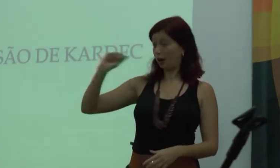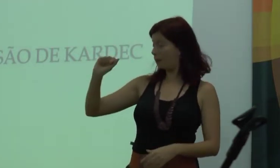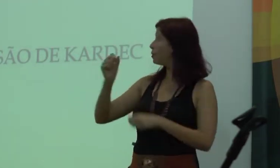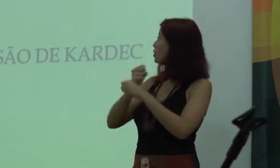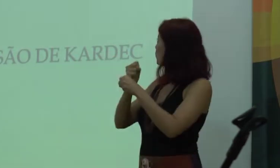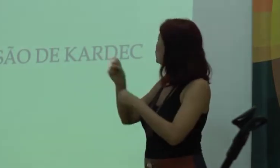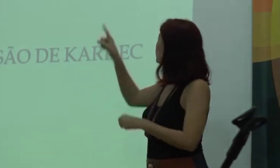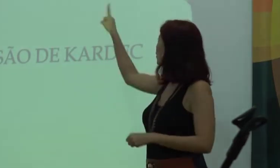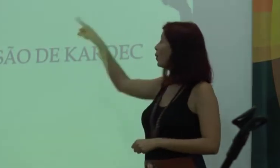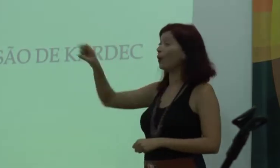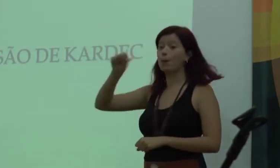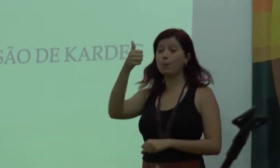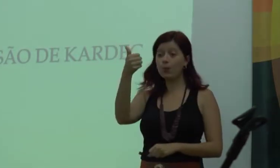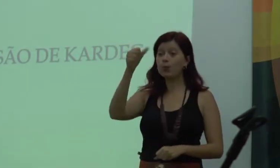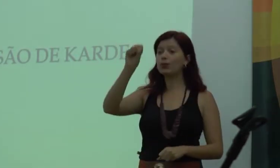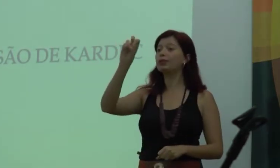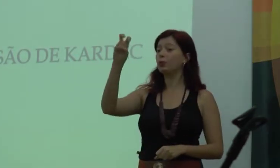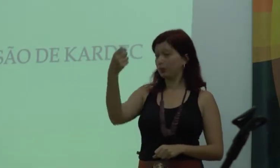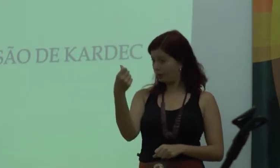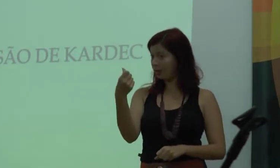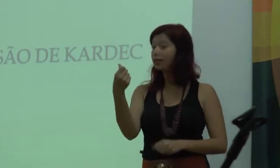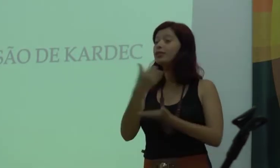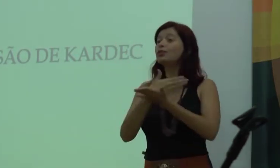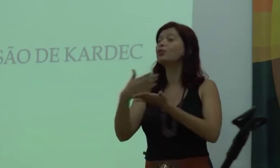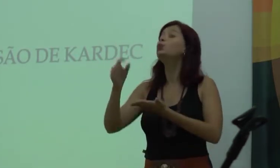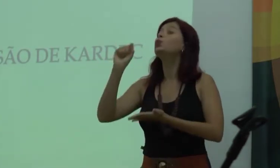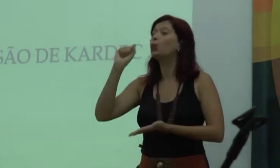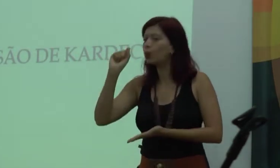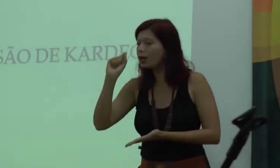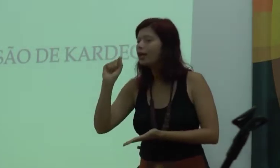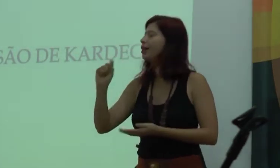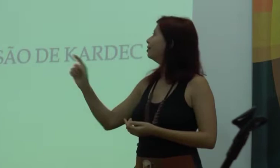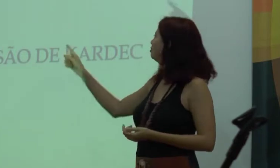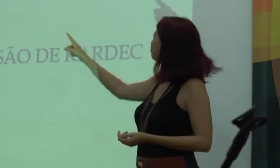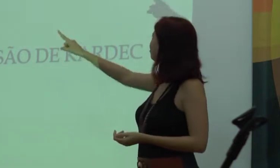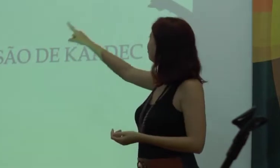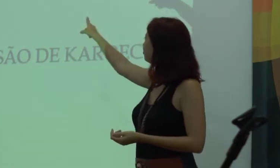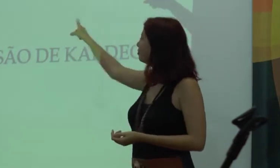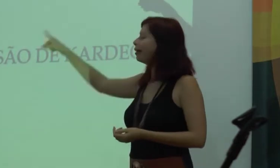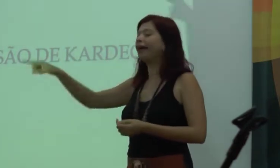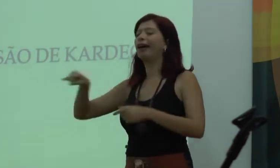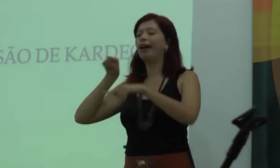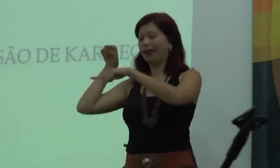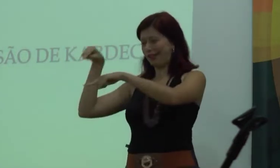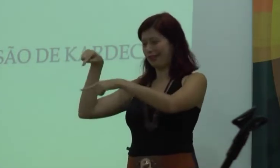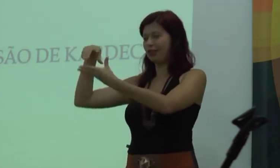o tempo foi passando, no dia 30 de abril de 1856,